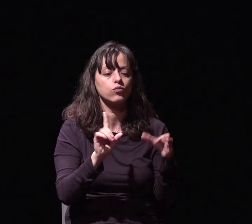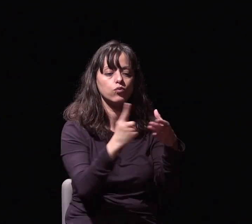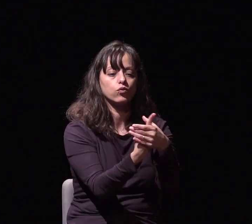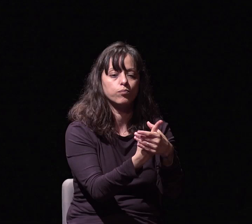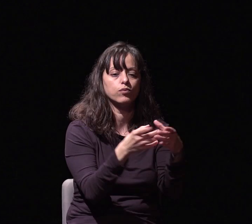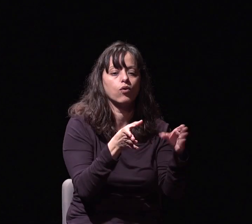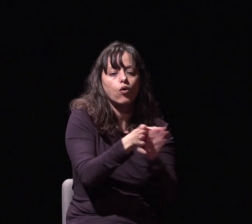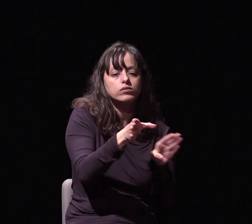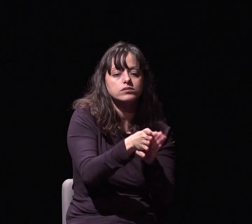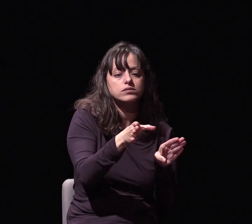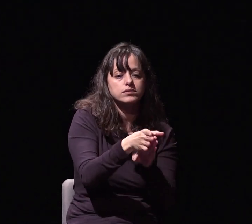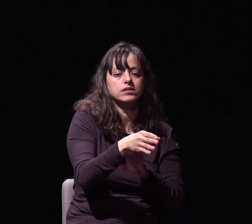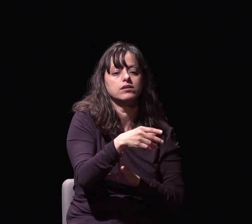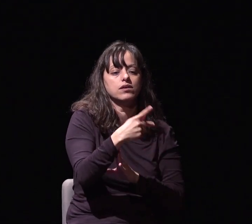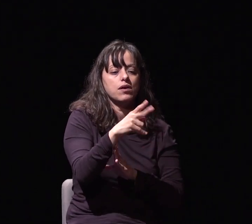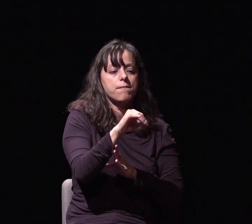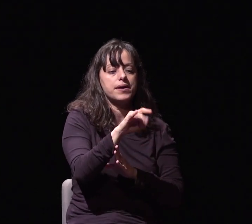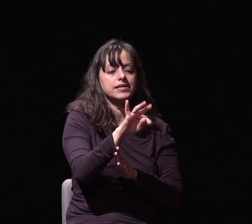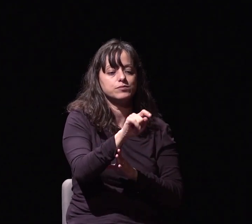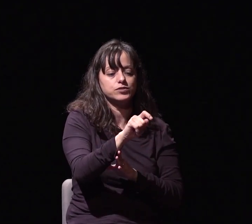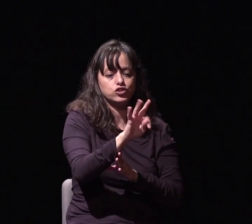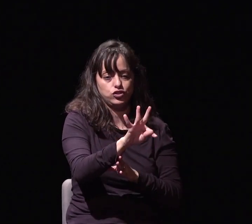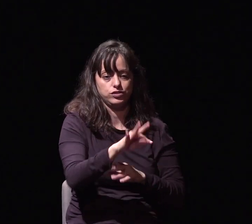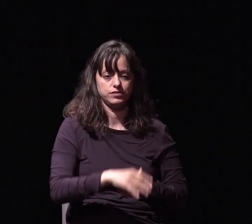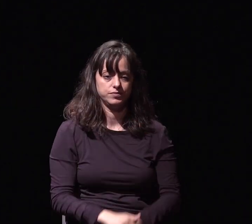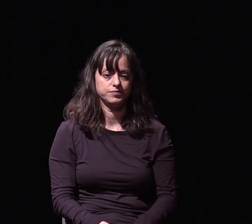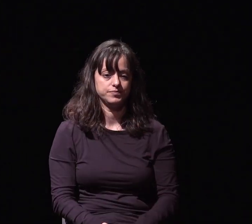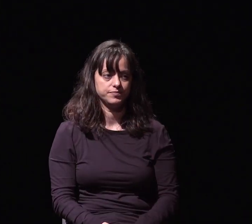Escola da Cidade. Por favor, professor.